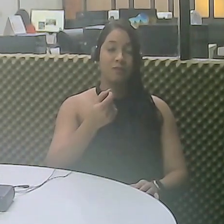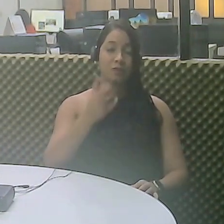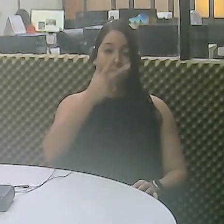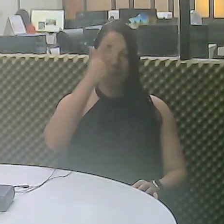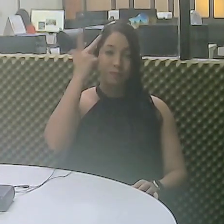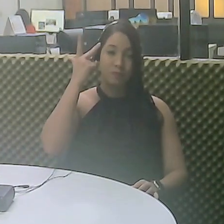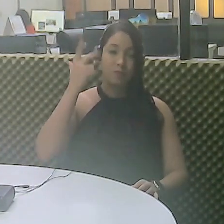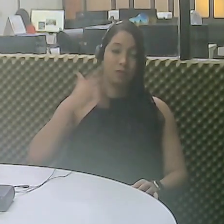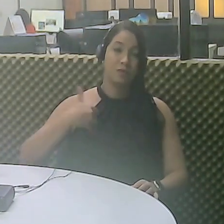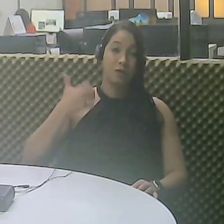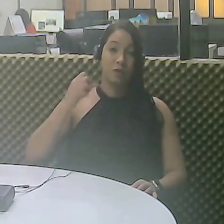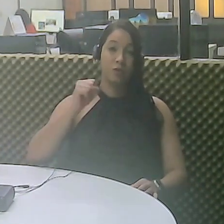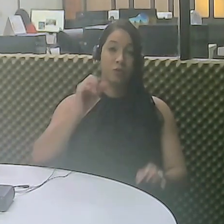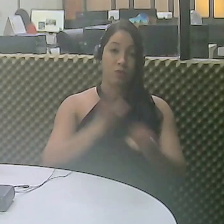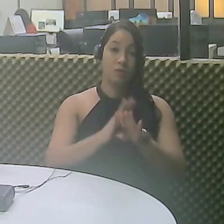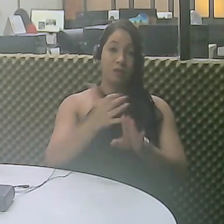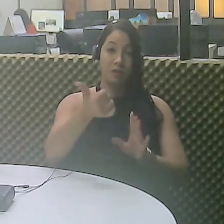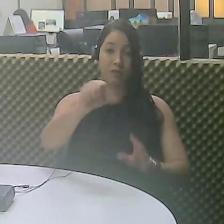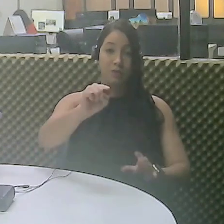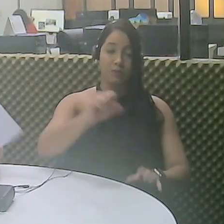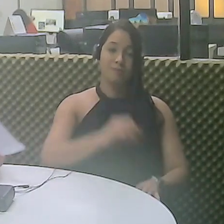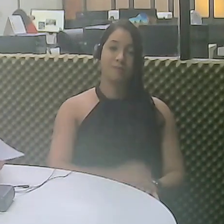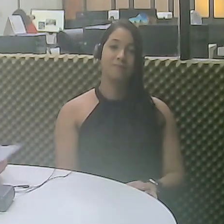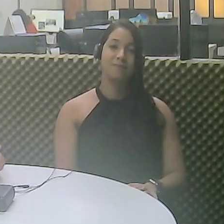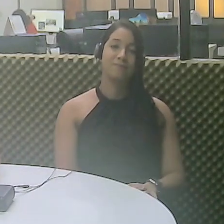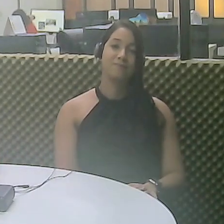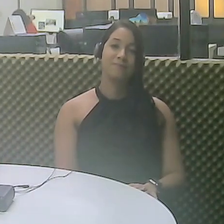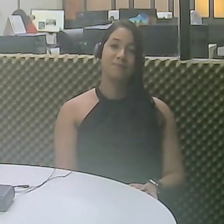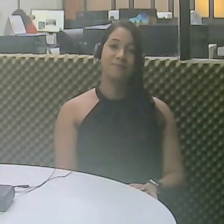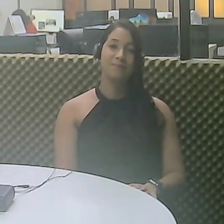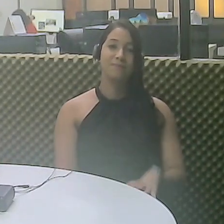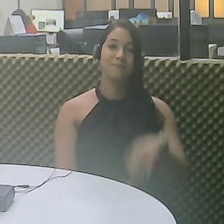de 8 a 18 anos.